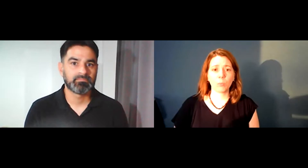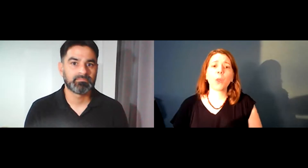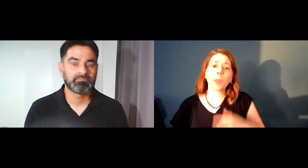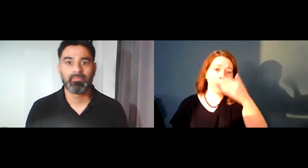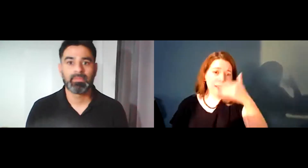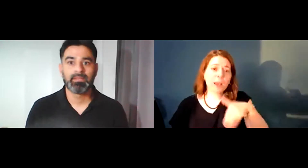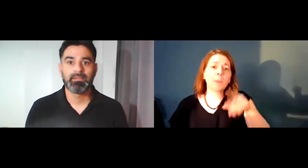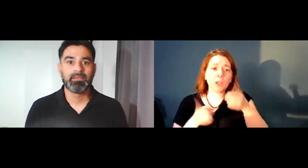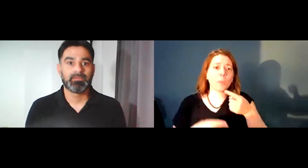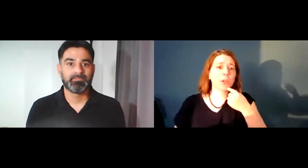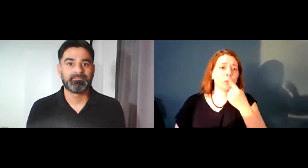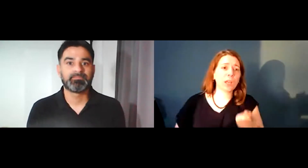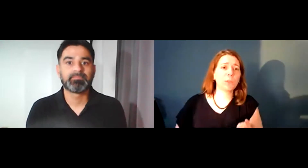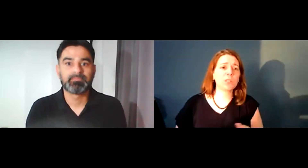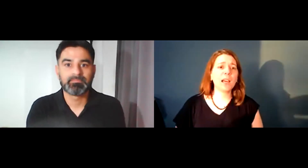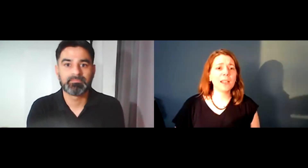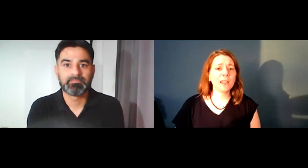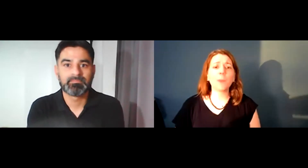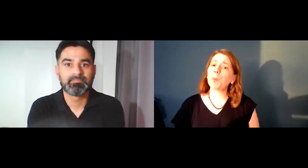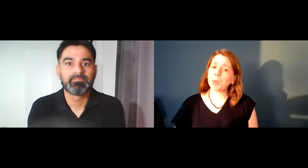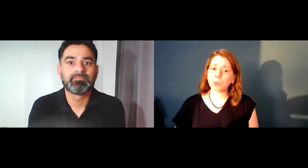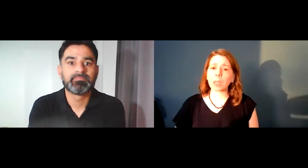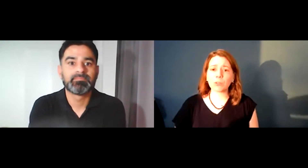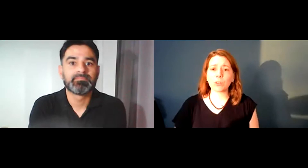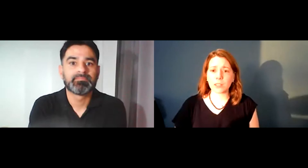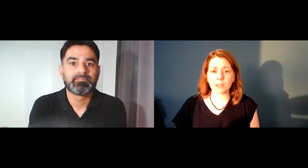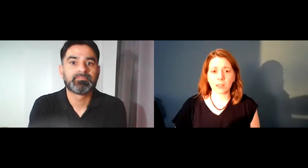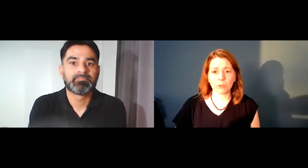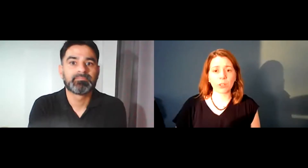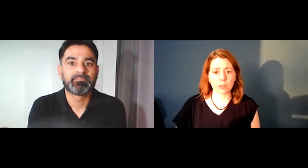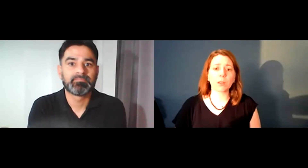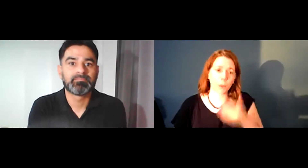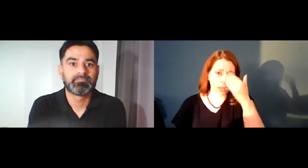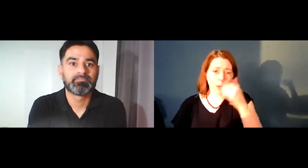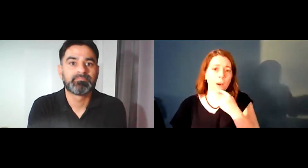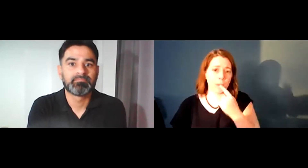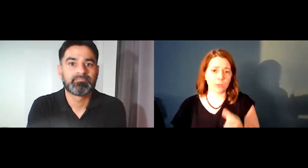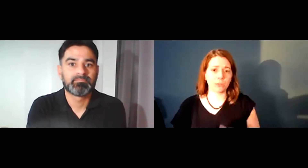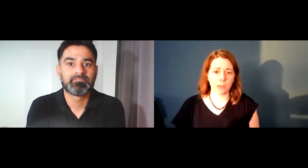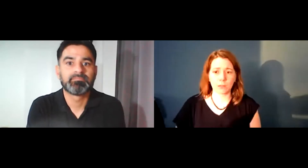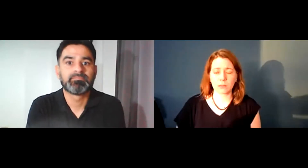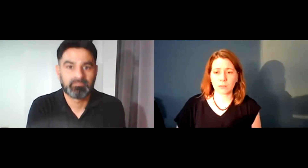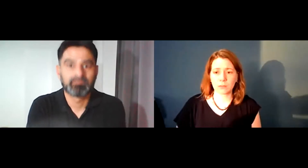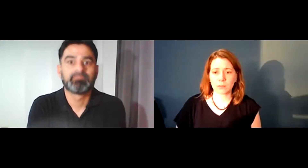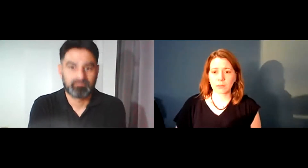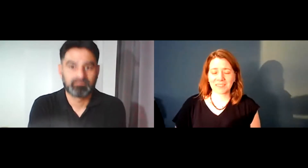Belén. Bueno, después también lo preguntamos. Ali, después preguntamos todas estas cosas, después las vamos a preguntar. ¿Puedo decir